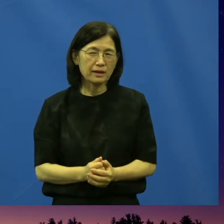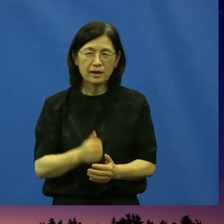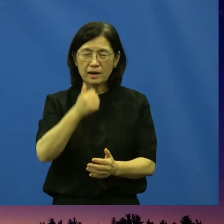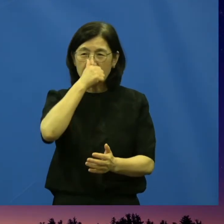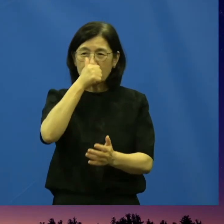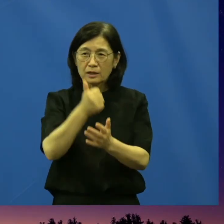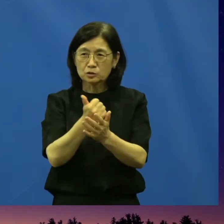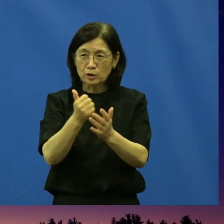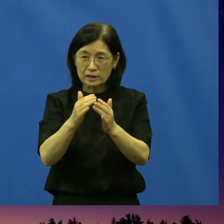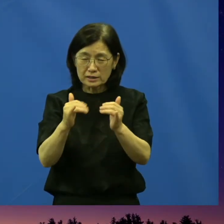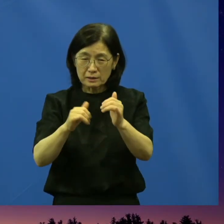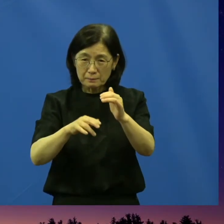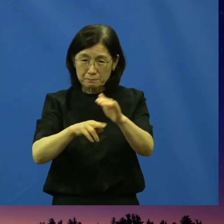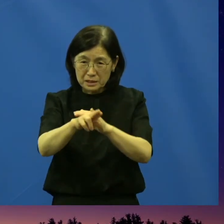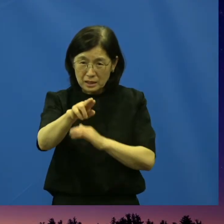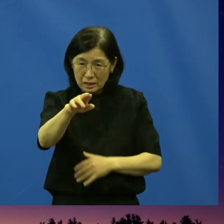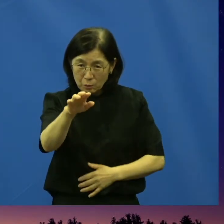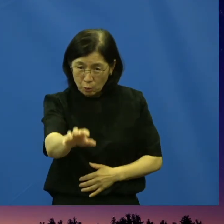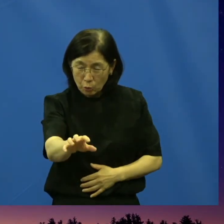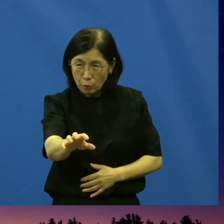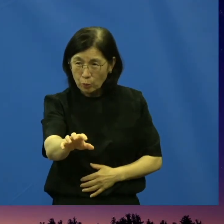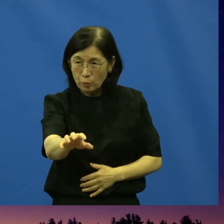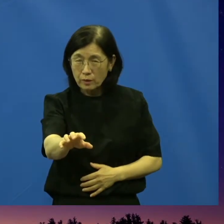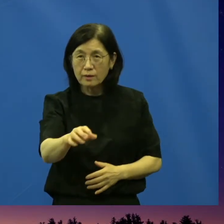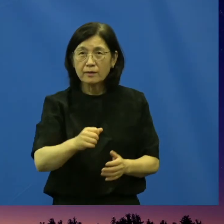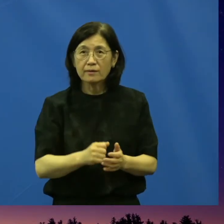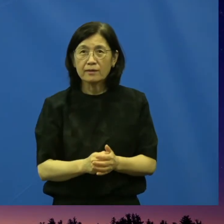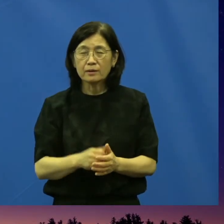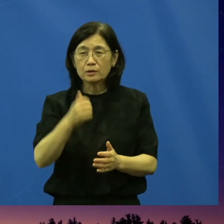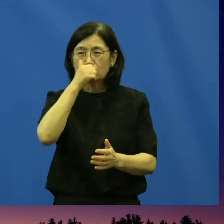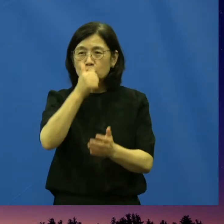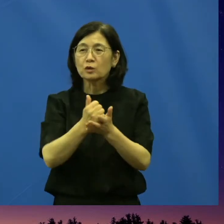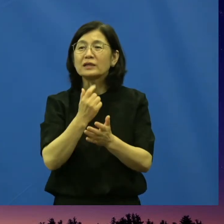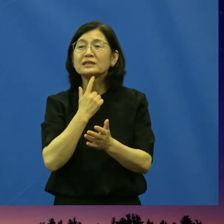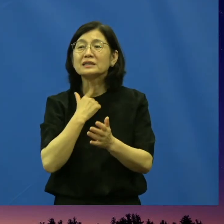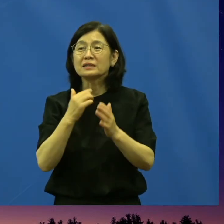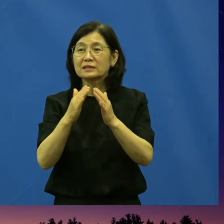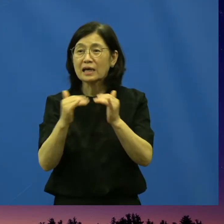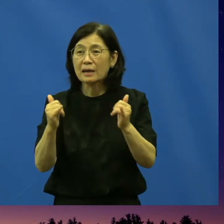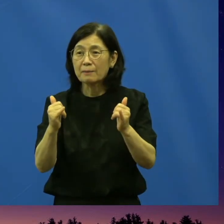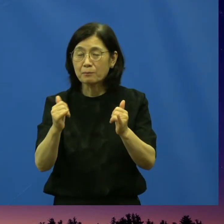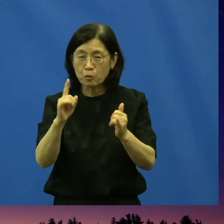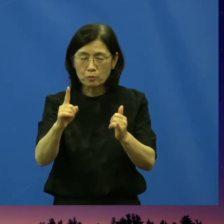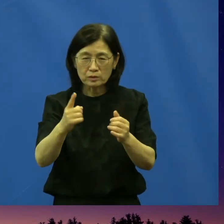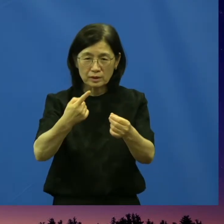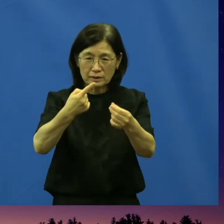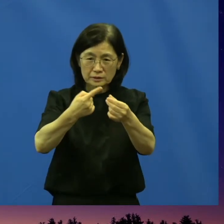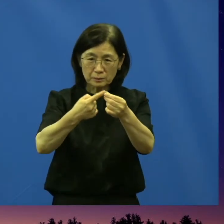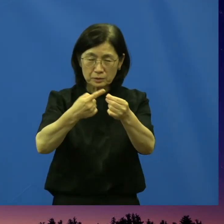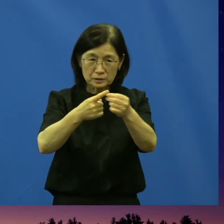어디냐? 죄를 지은 인간의 두 가지 행동, 하나는 도망치는 것, 하나는 숨는 거예요.